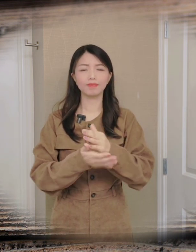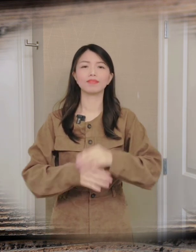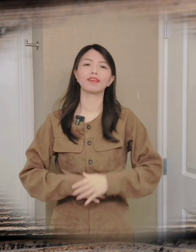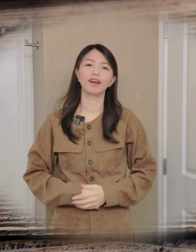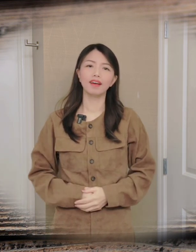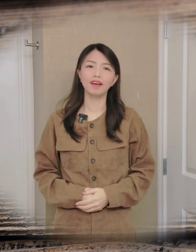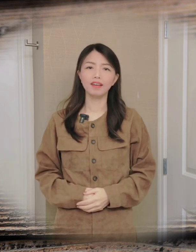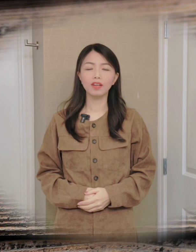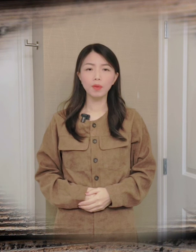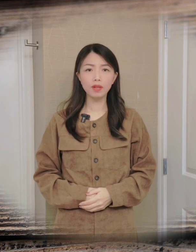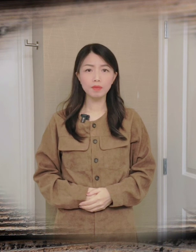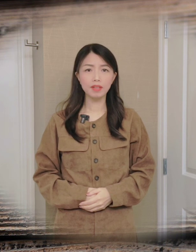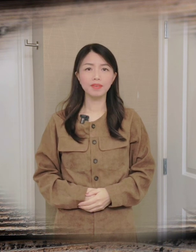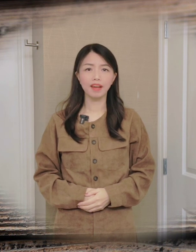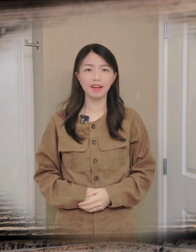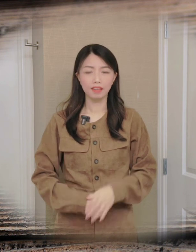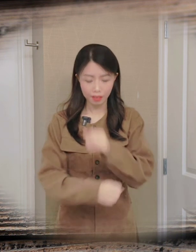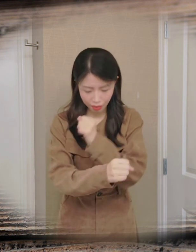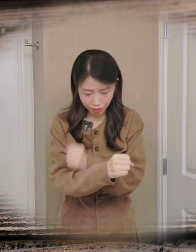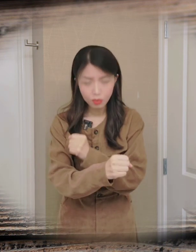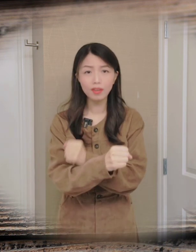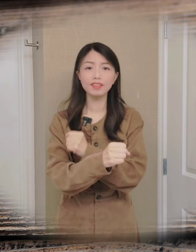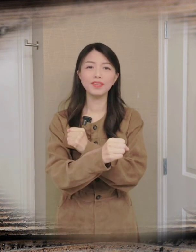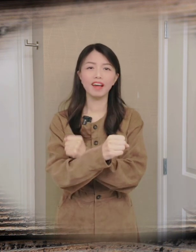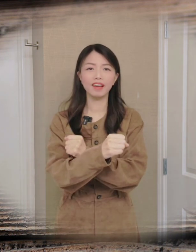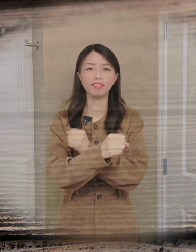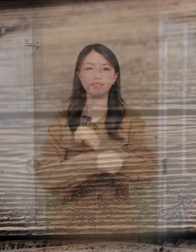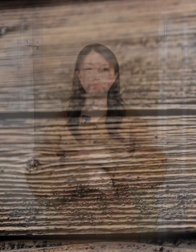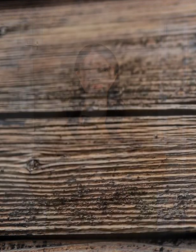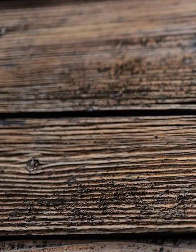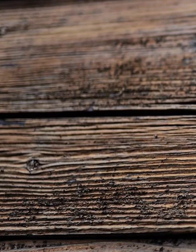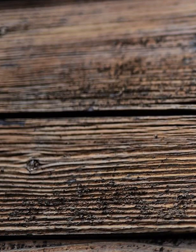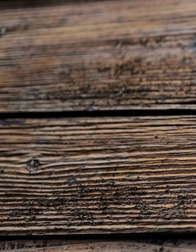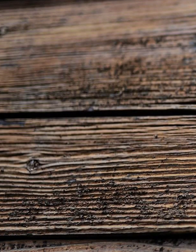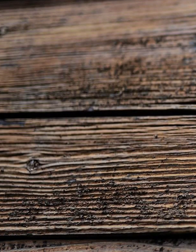말라. 이렇게 표현하시면 됩니다. 수고하셨습니다.